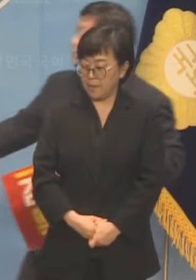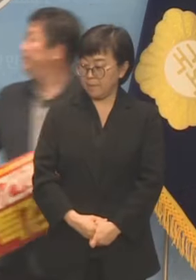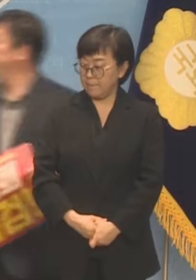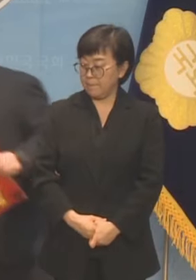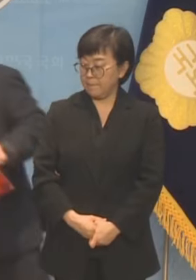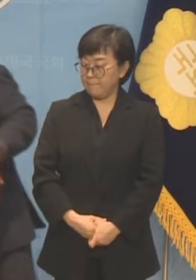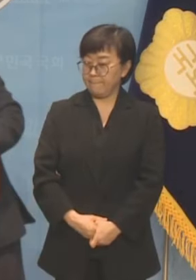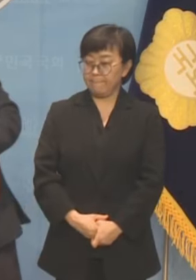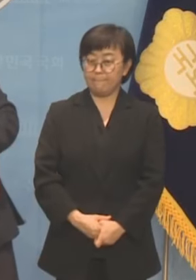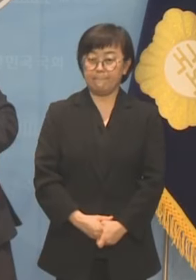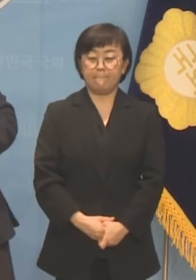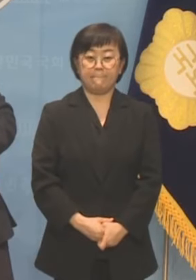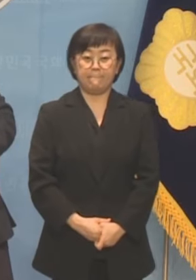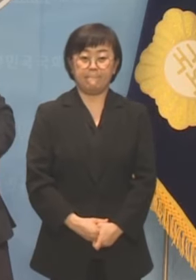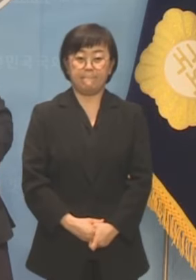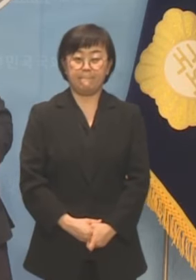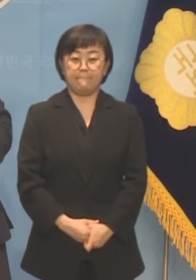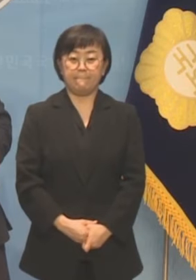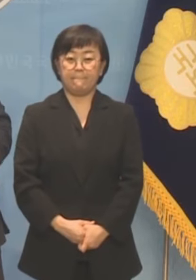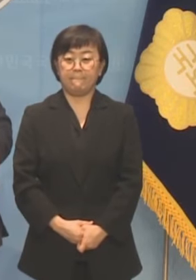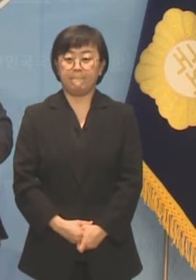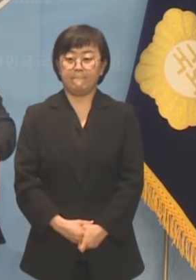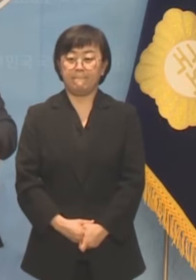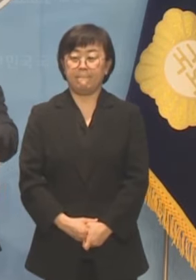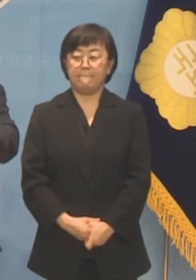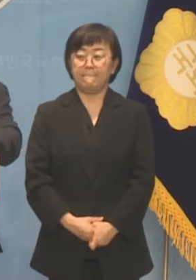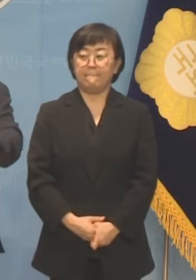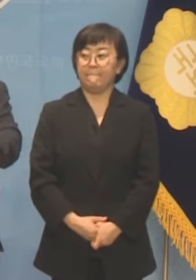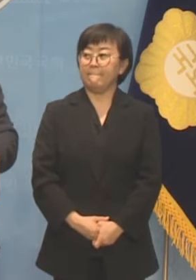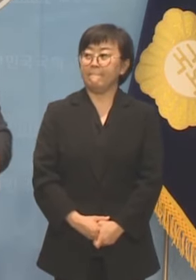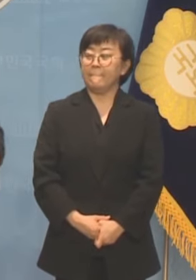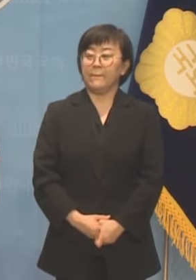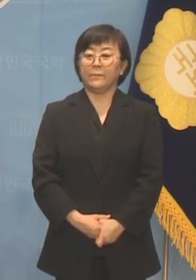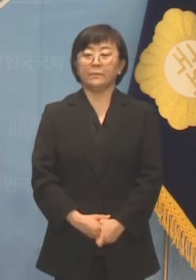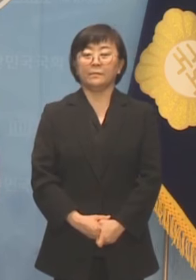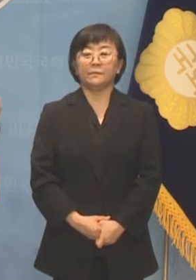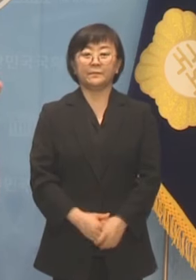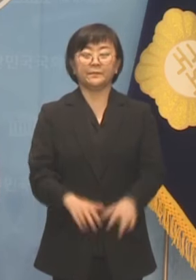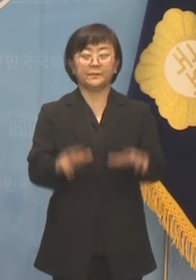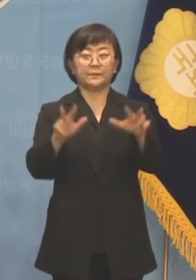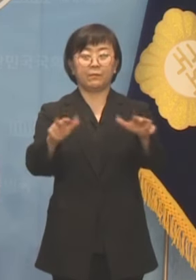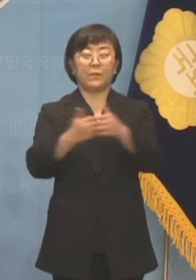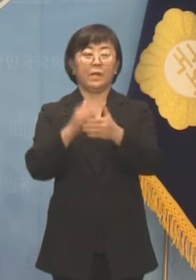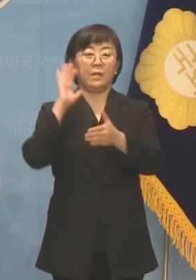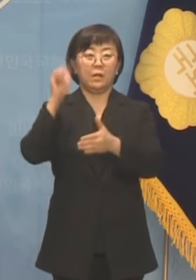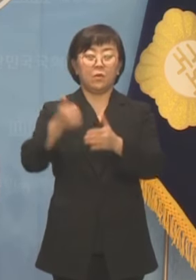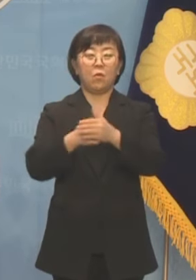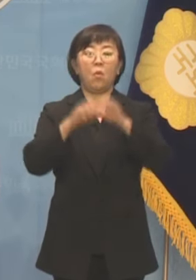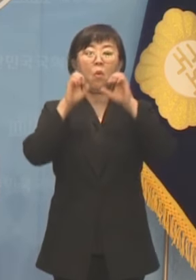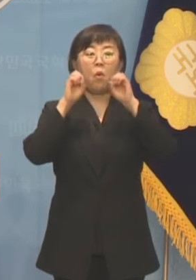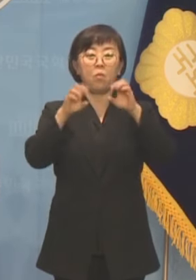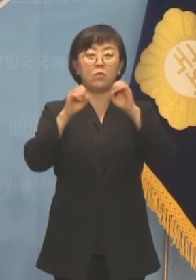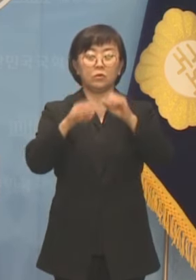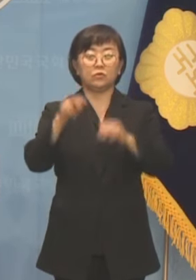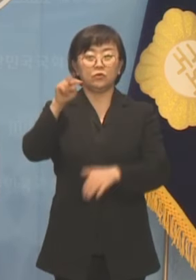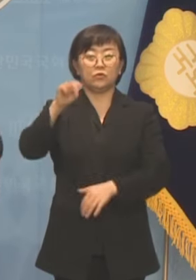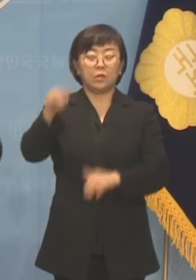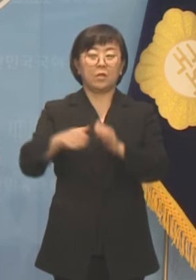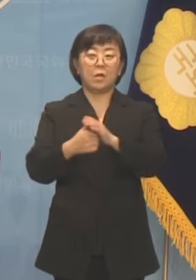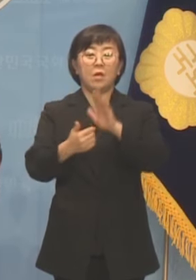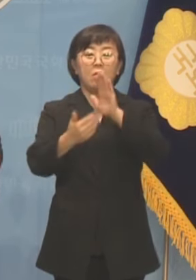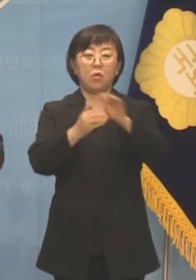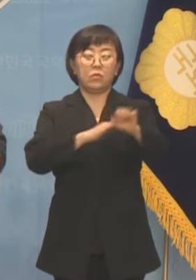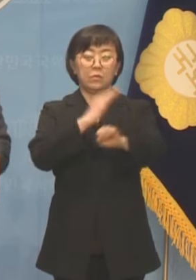감사합니다 대통 홍보수석이 즉각 거부 예 지금 대통령이 홍보수석이 즉각